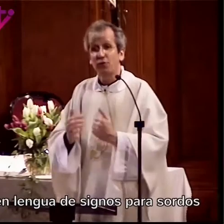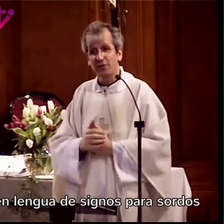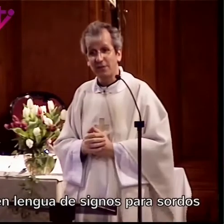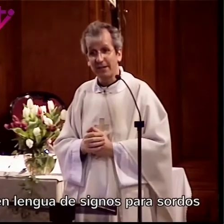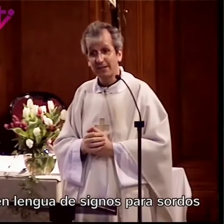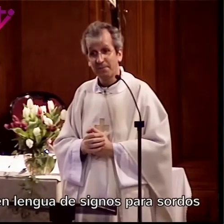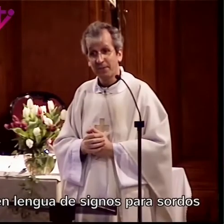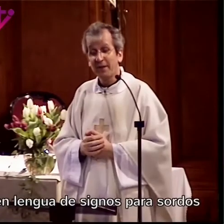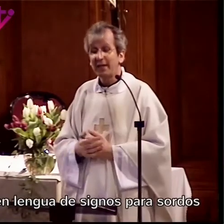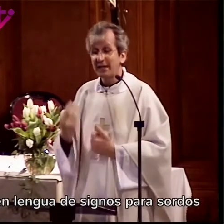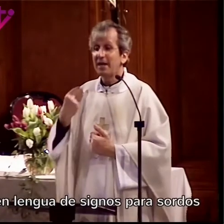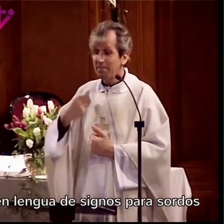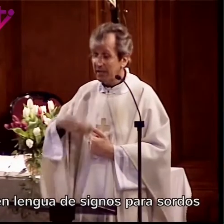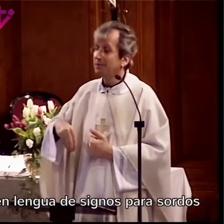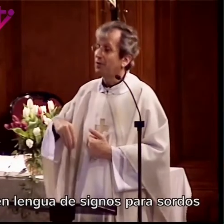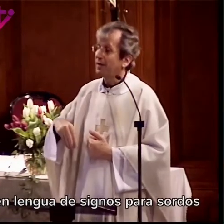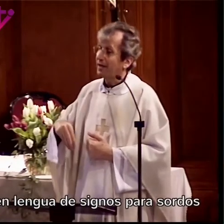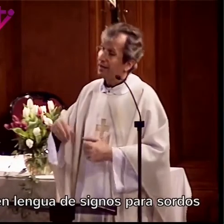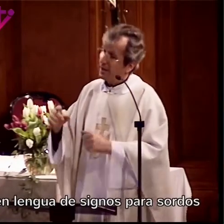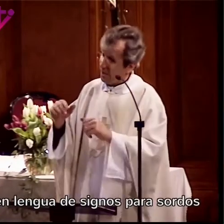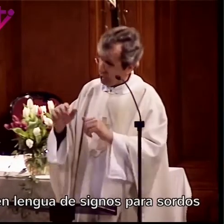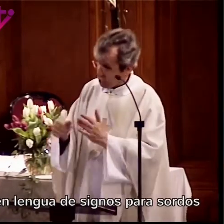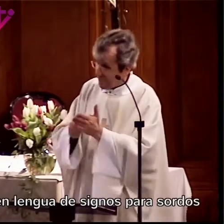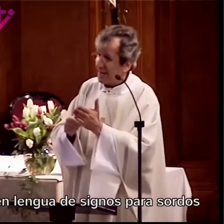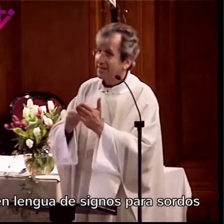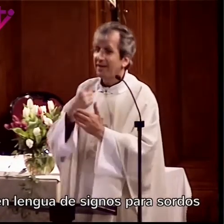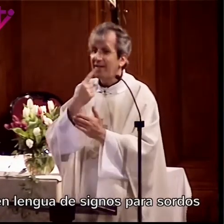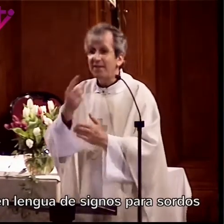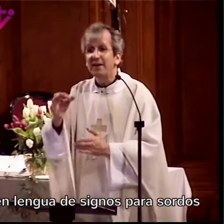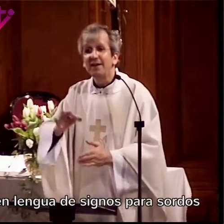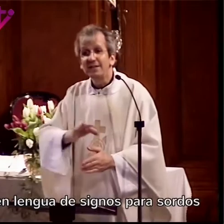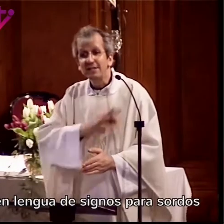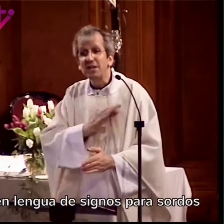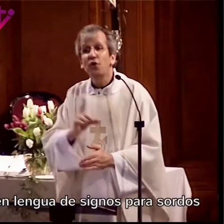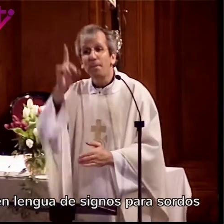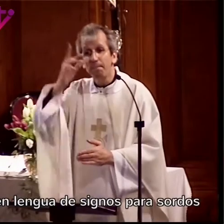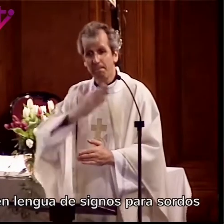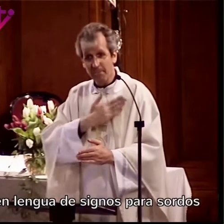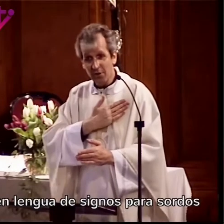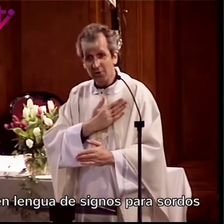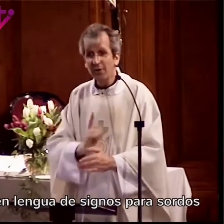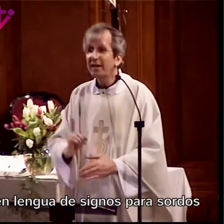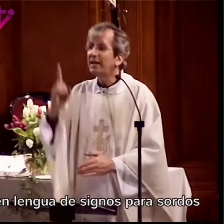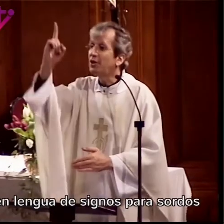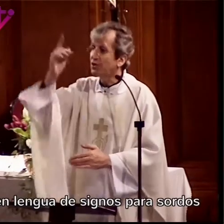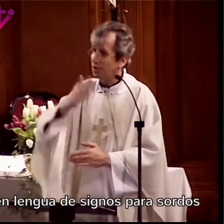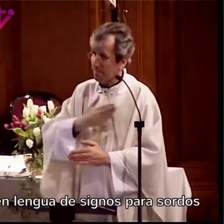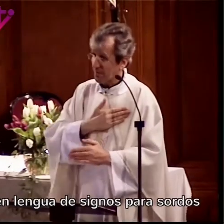de los demás y es el mismo Tomás que le dice señor mío y Dios mío